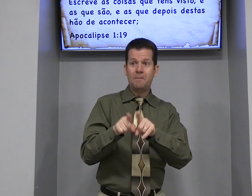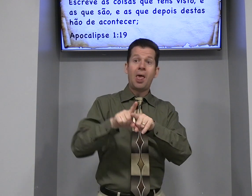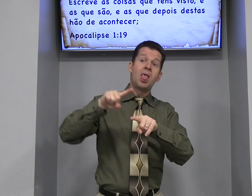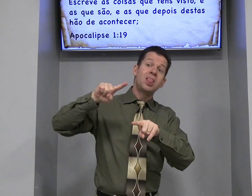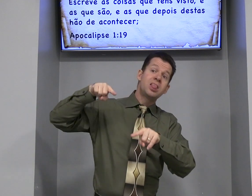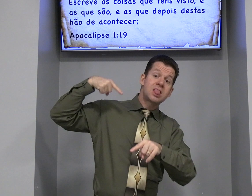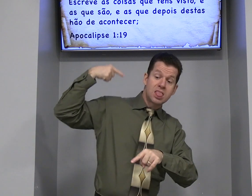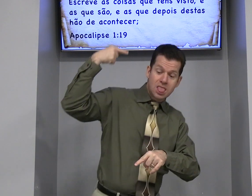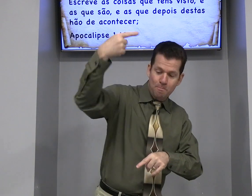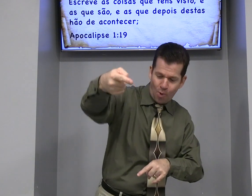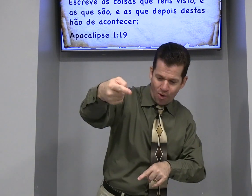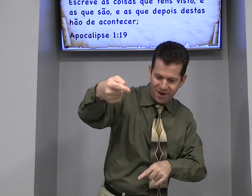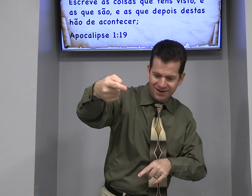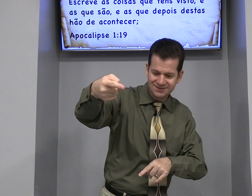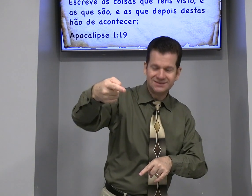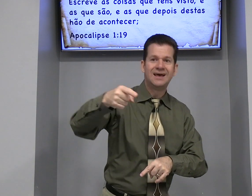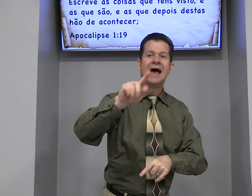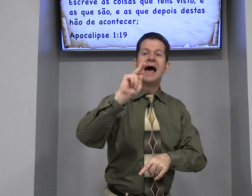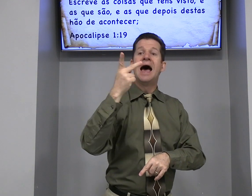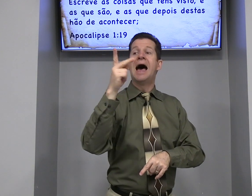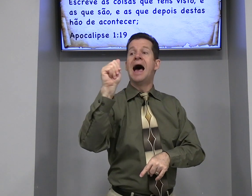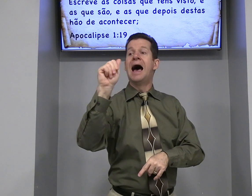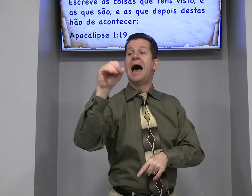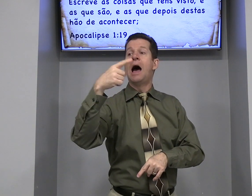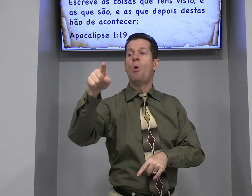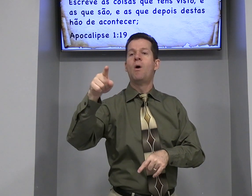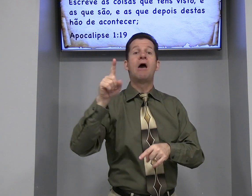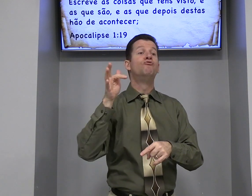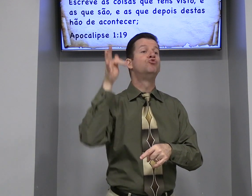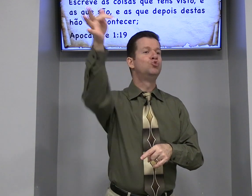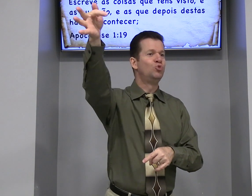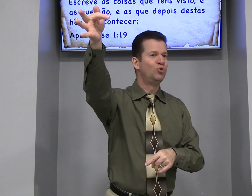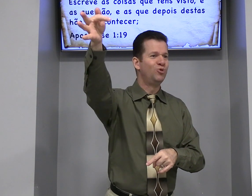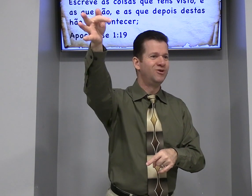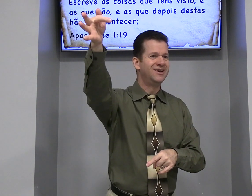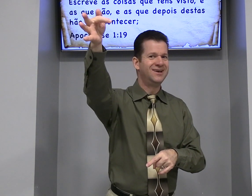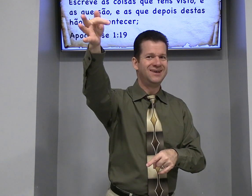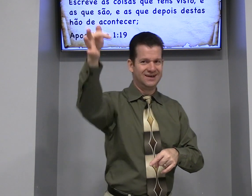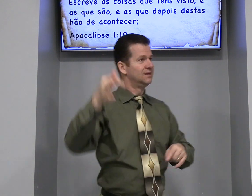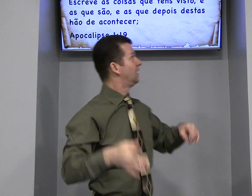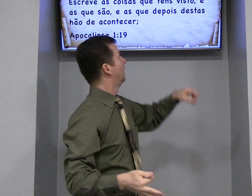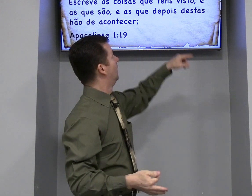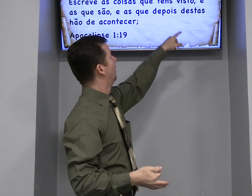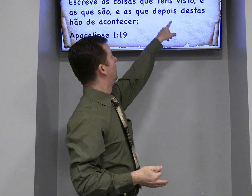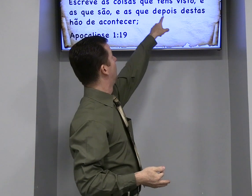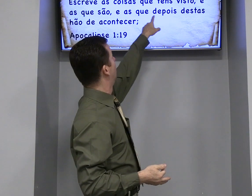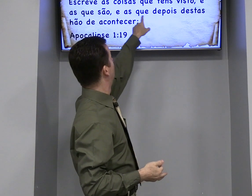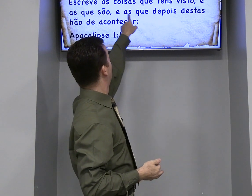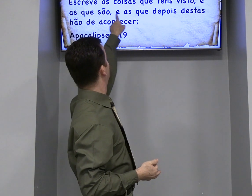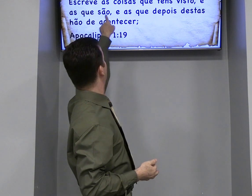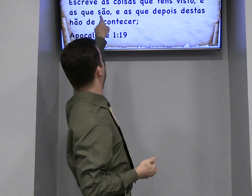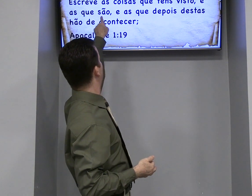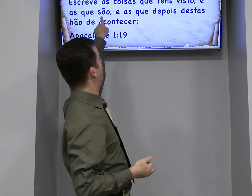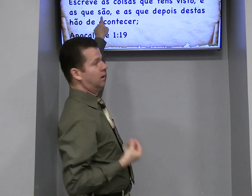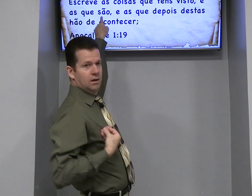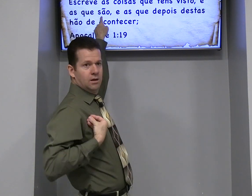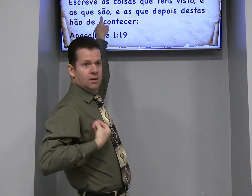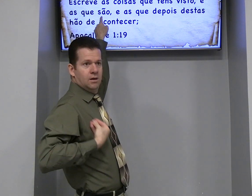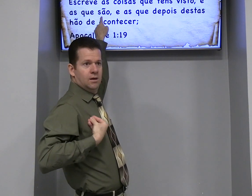depois destas hão de acontecer. Hão é futuro.